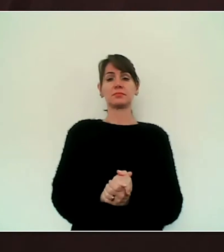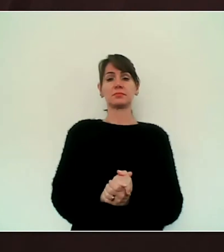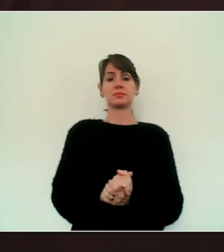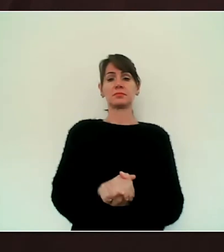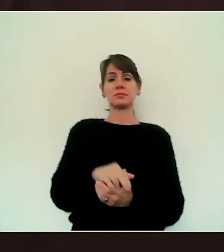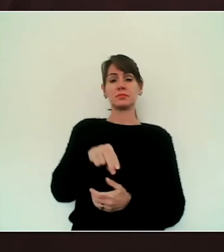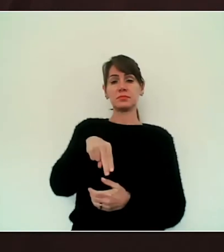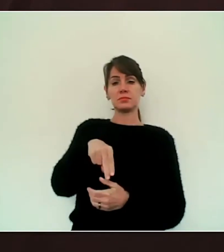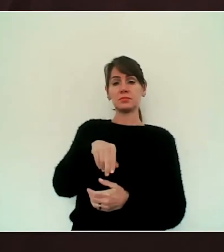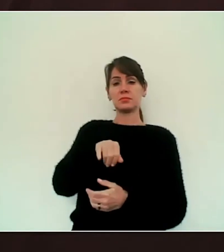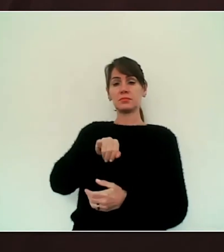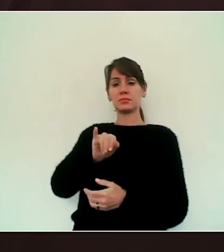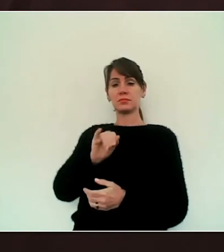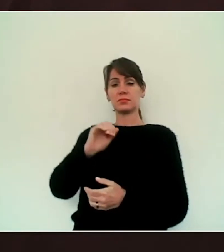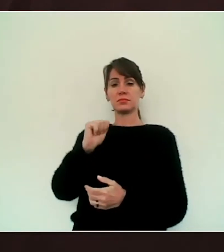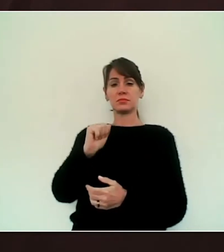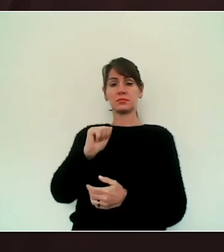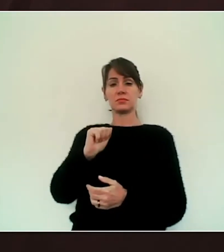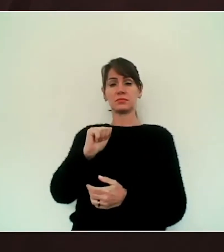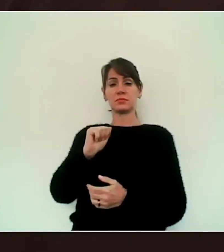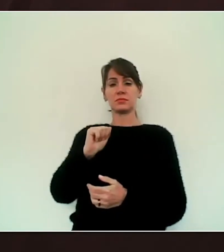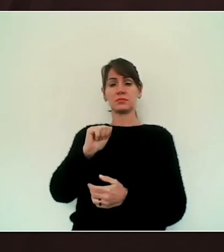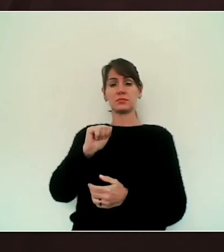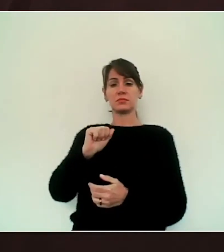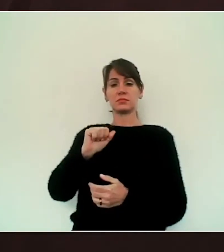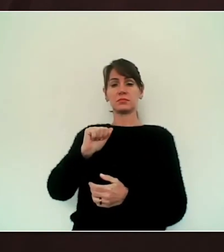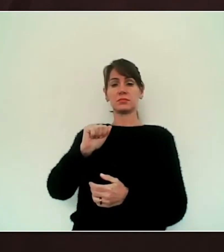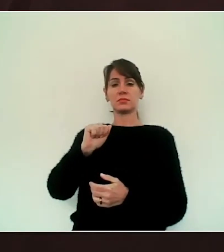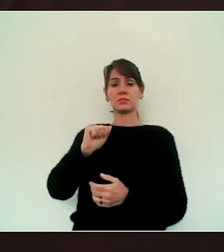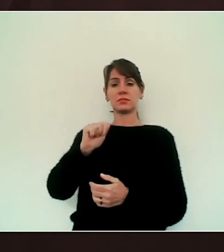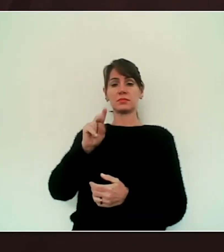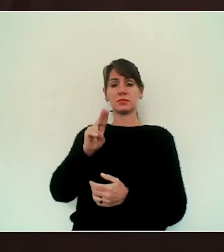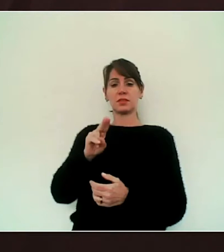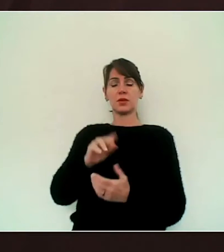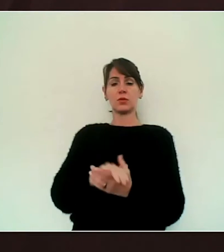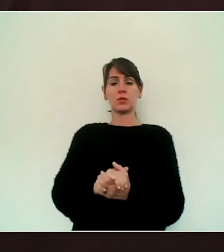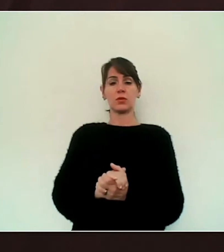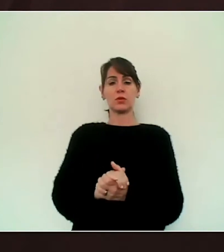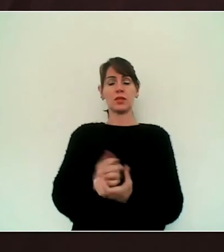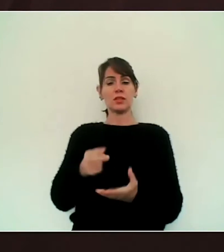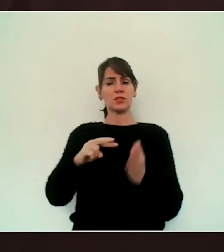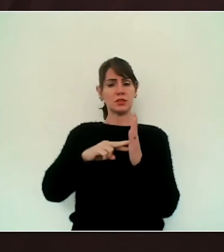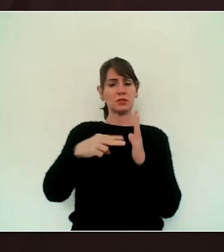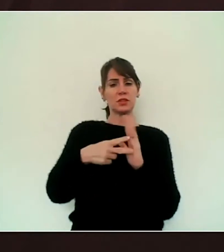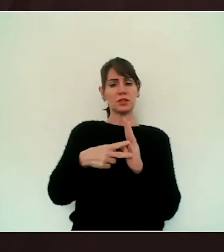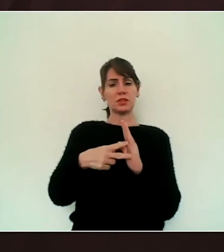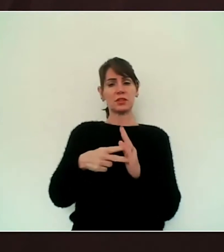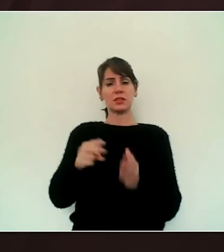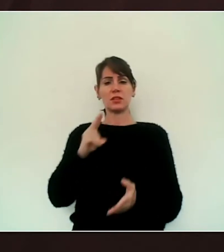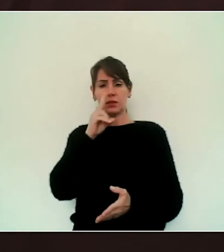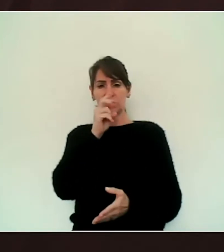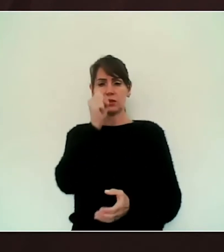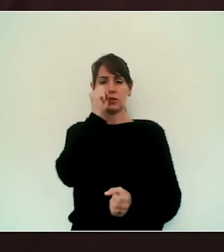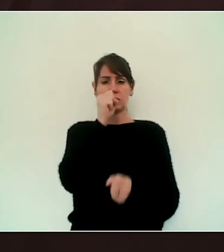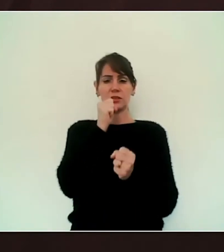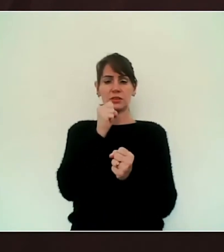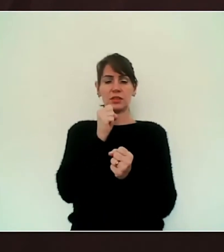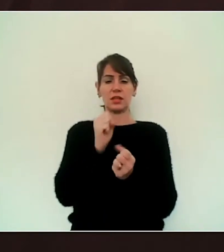Nikal significa conquistar ou vencer. Quem gosta